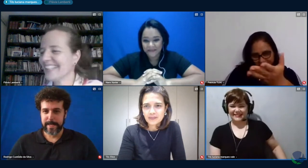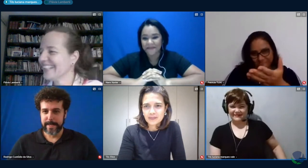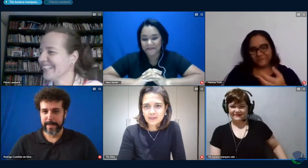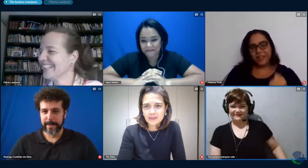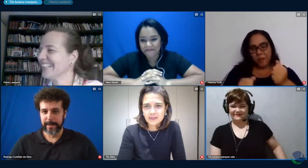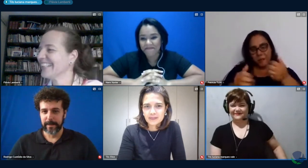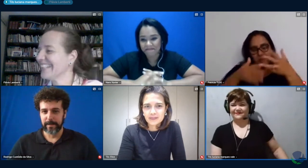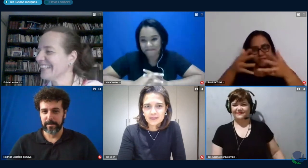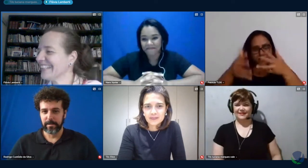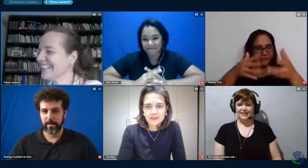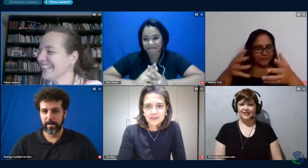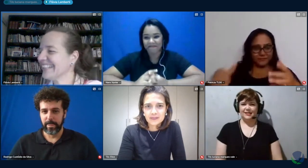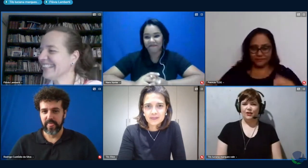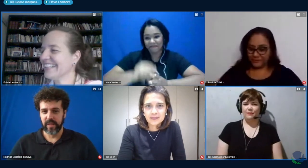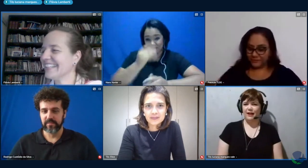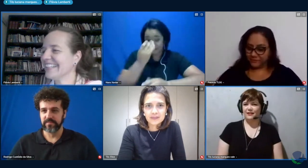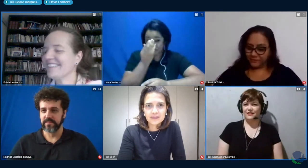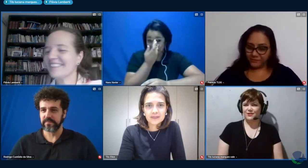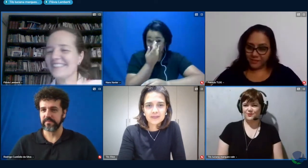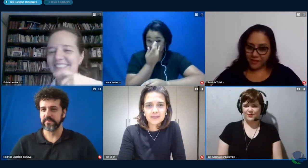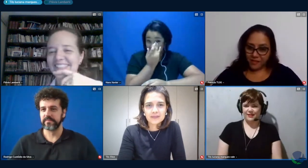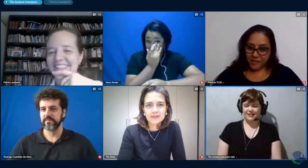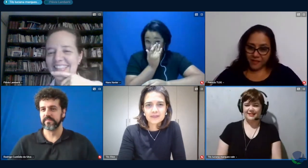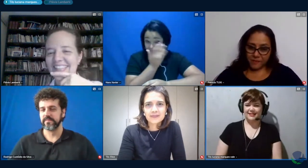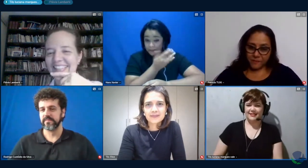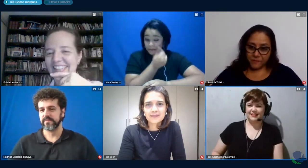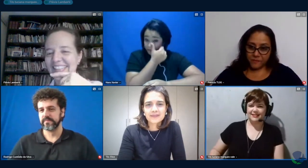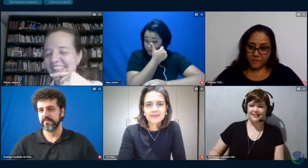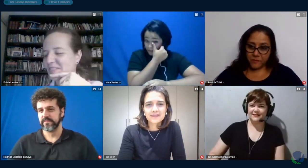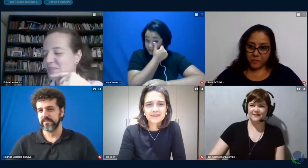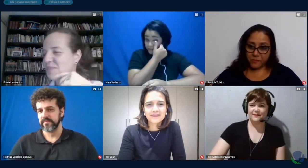obrigada, Nara. Então, a palavra é sua.